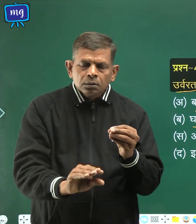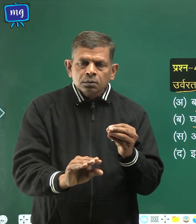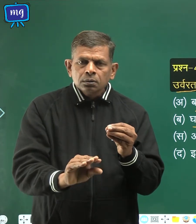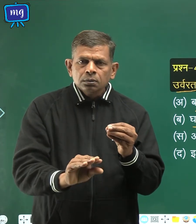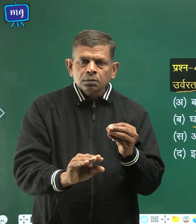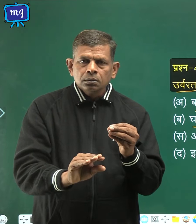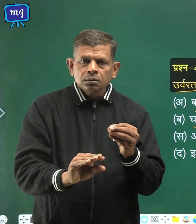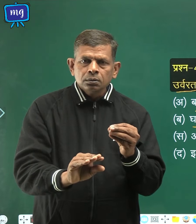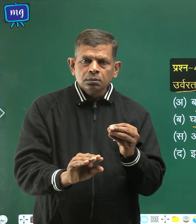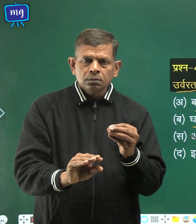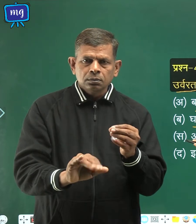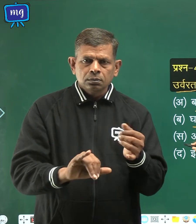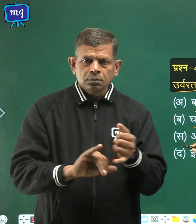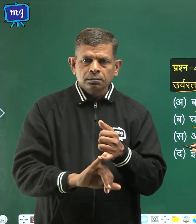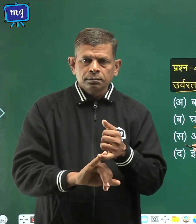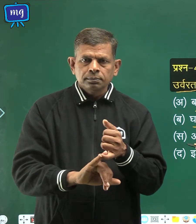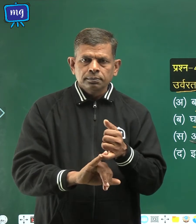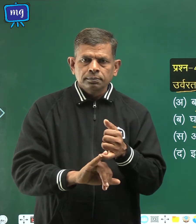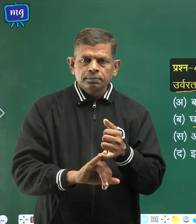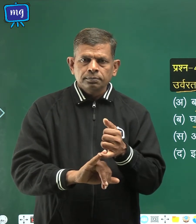है, स